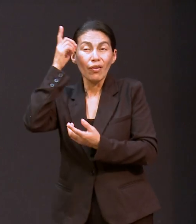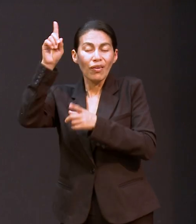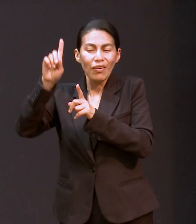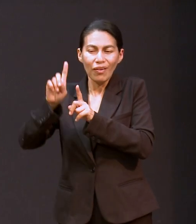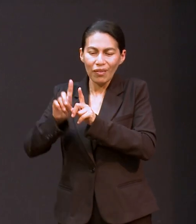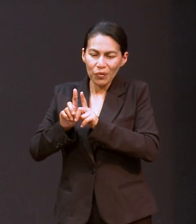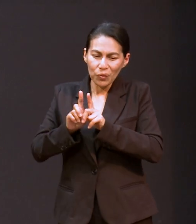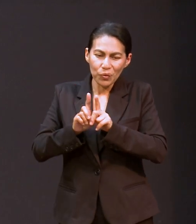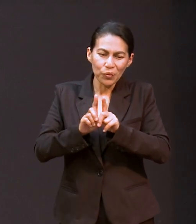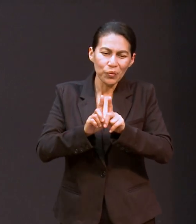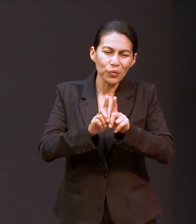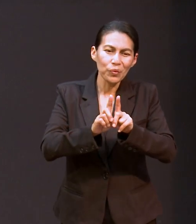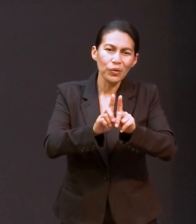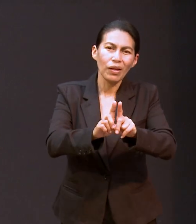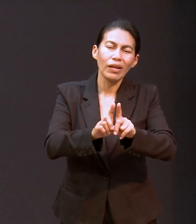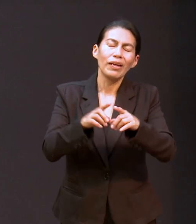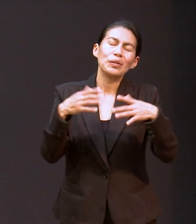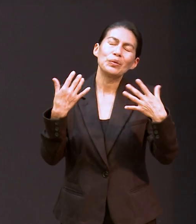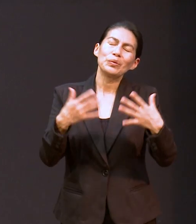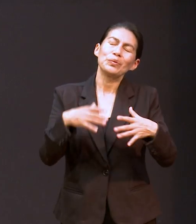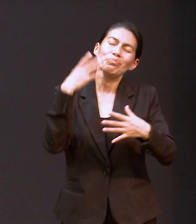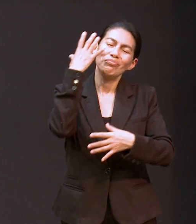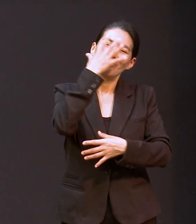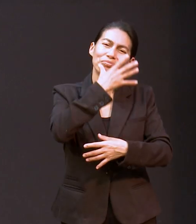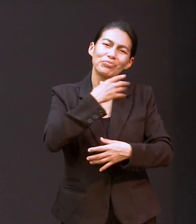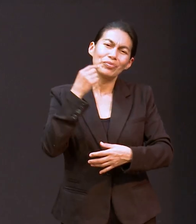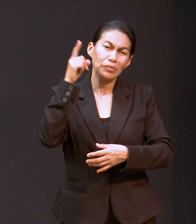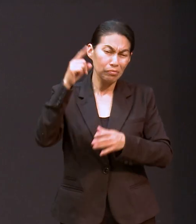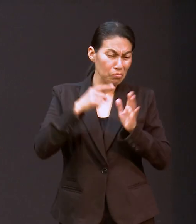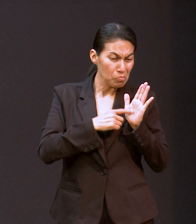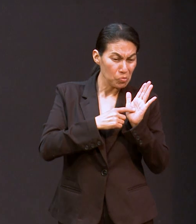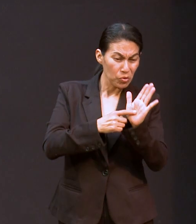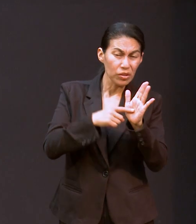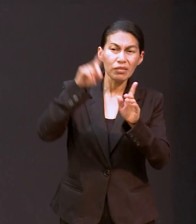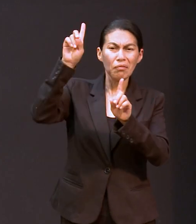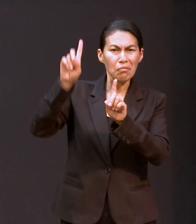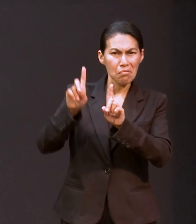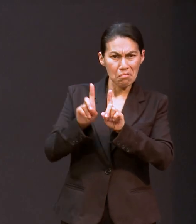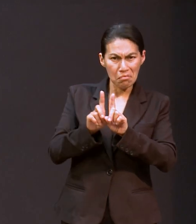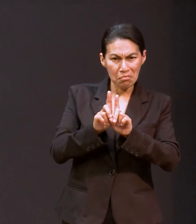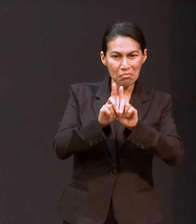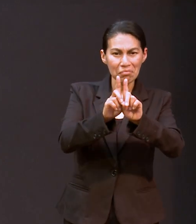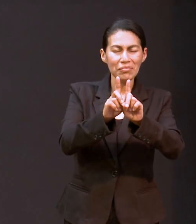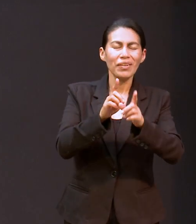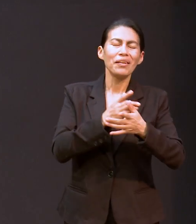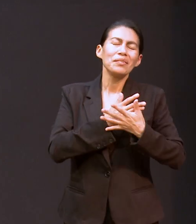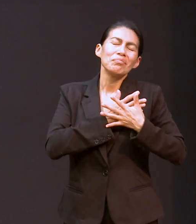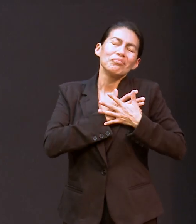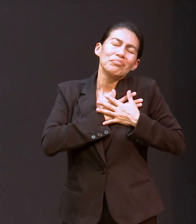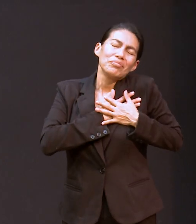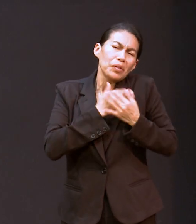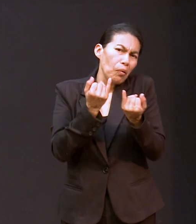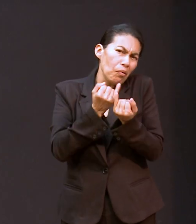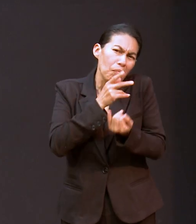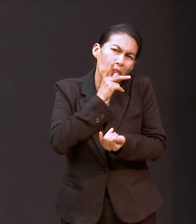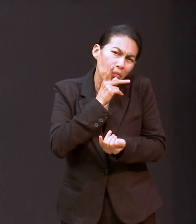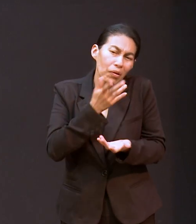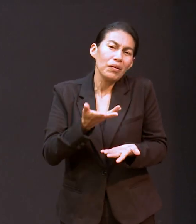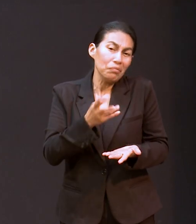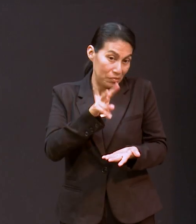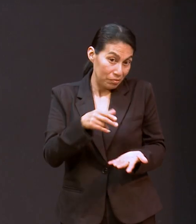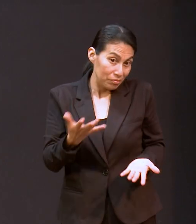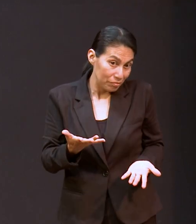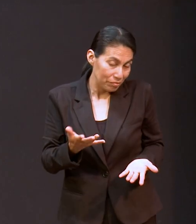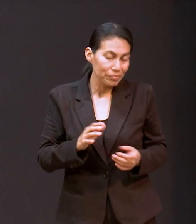te acompaña y da manifestación Clara de su presencia y de su amor